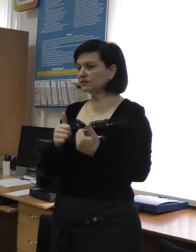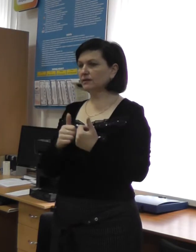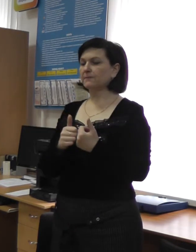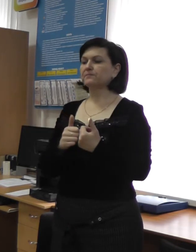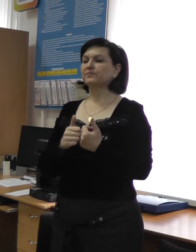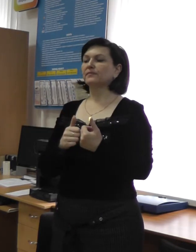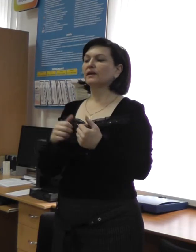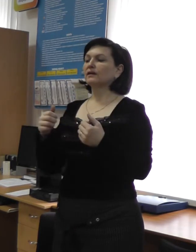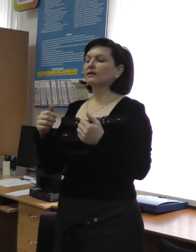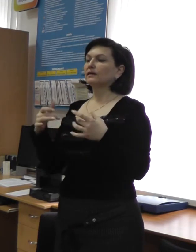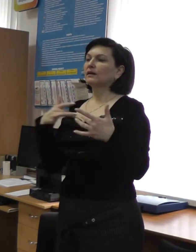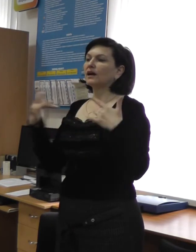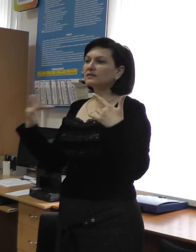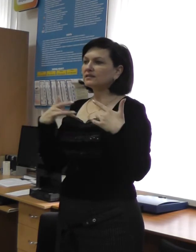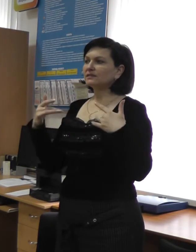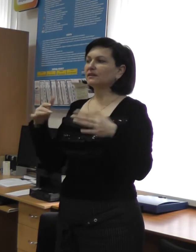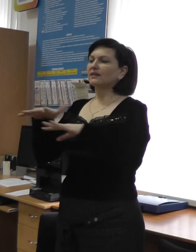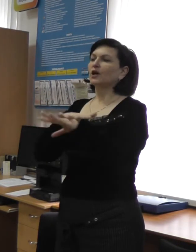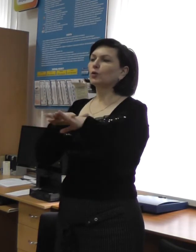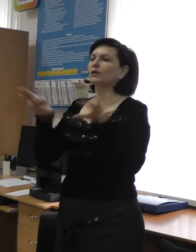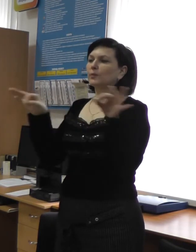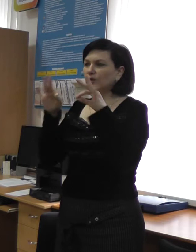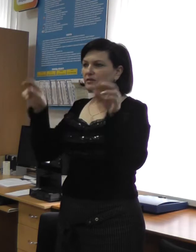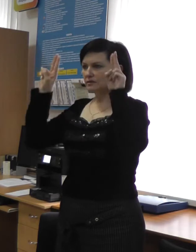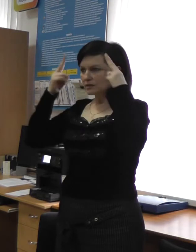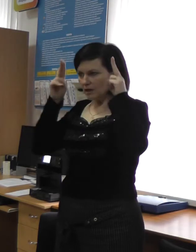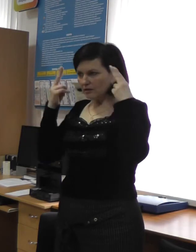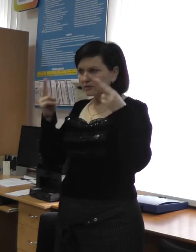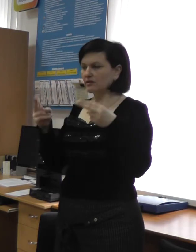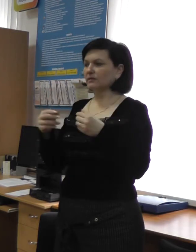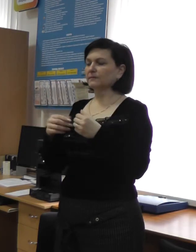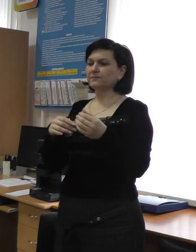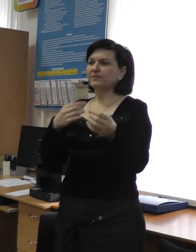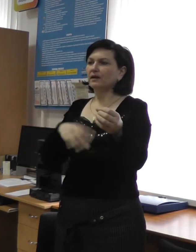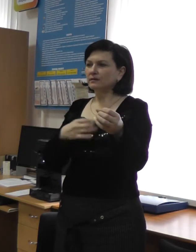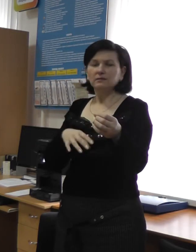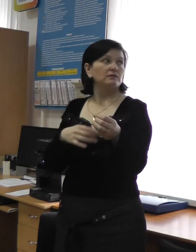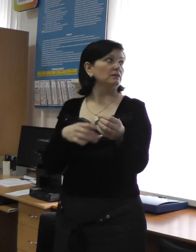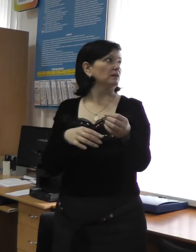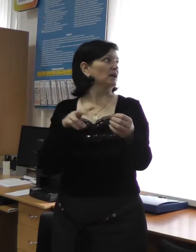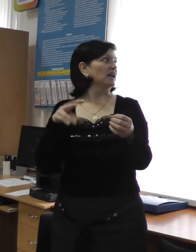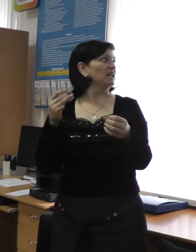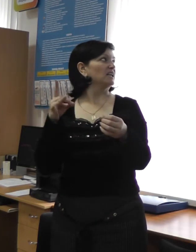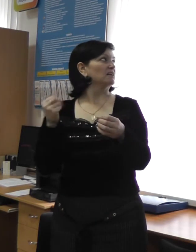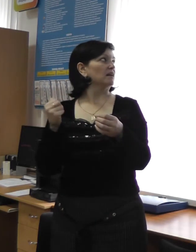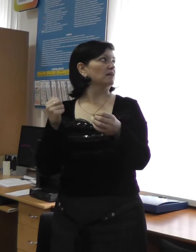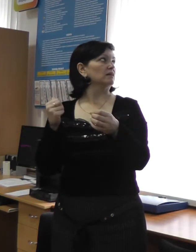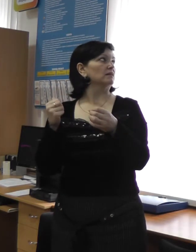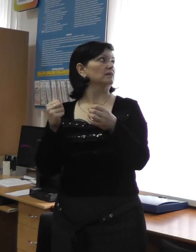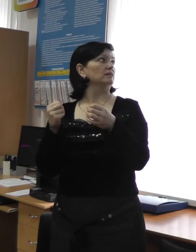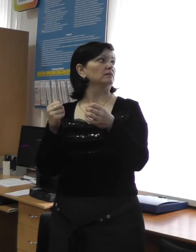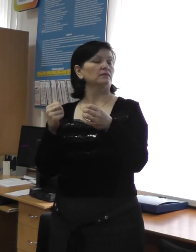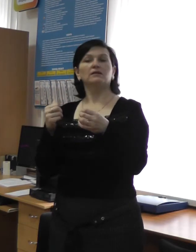школьники исполняют греческие народные песни и танцы. Звучит игра на лире, национальном инструменте, а также